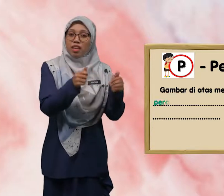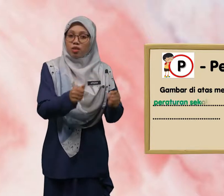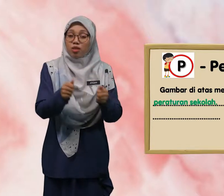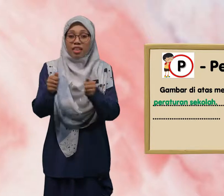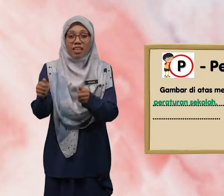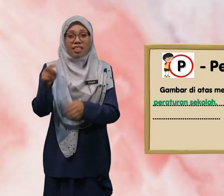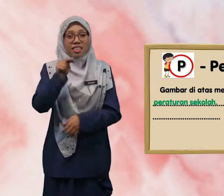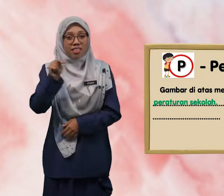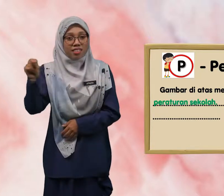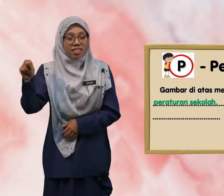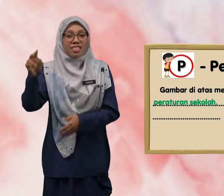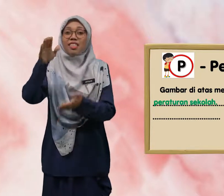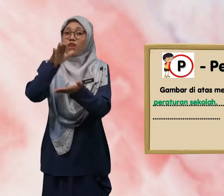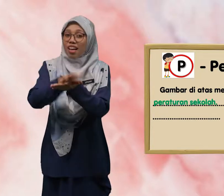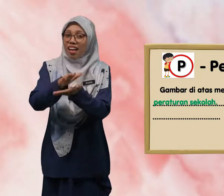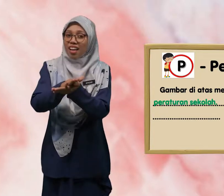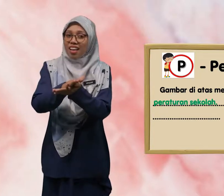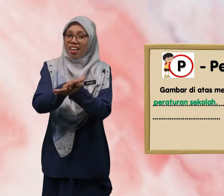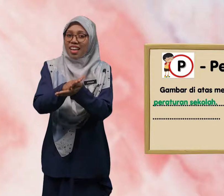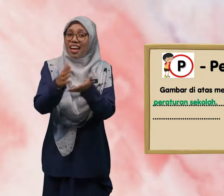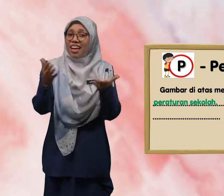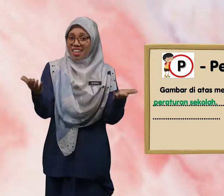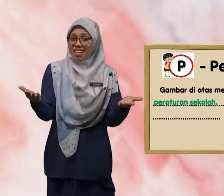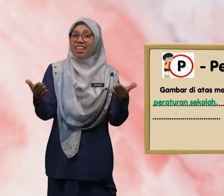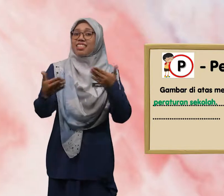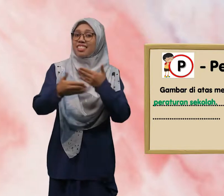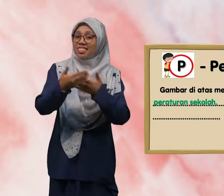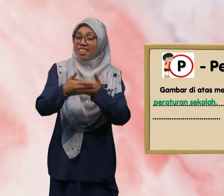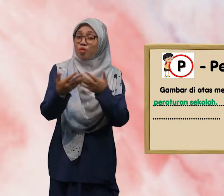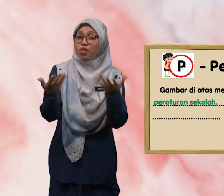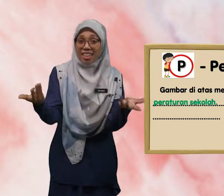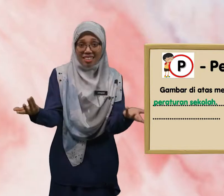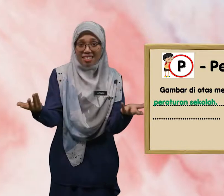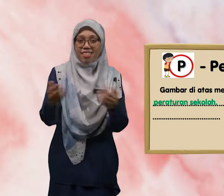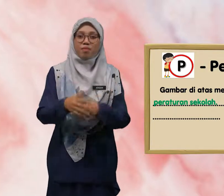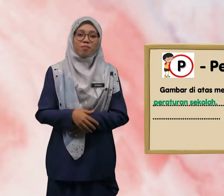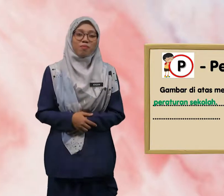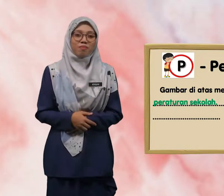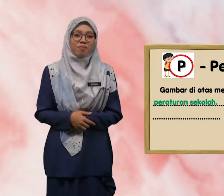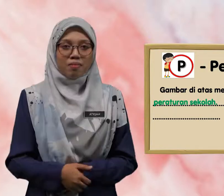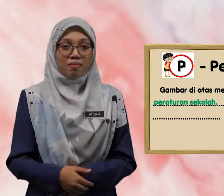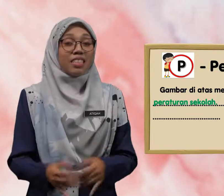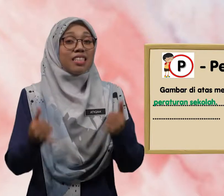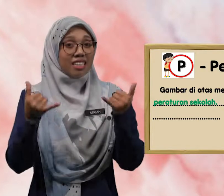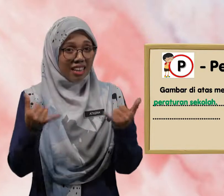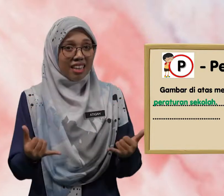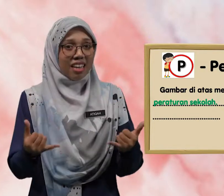peraturan-peraturan sekolah Hai senang bukan sekarang